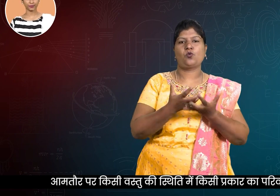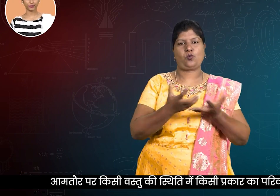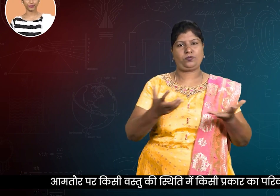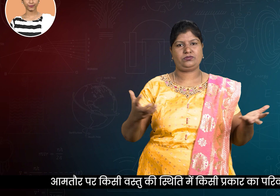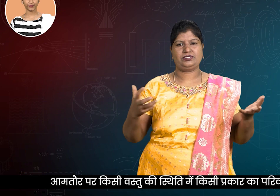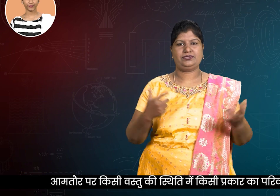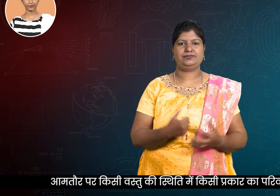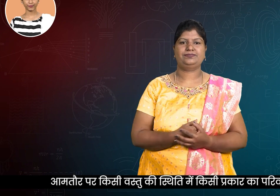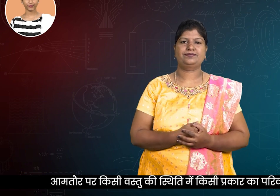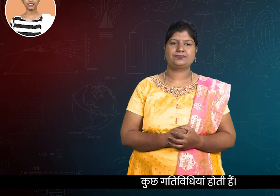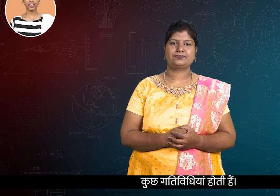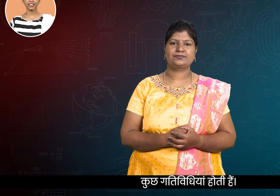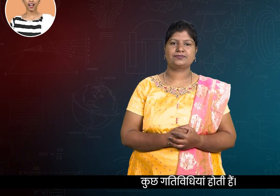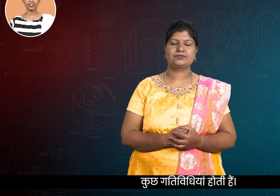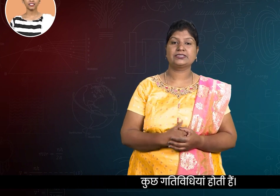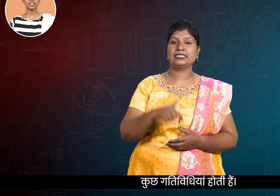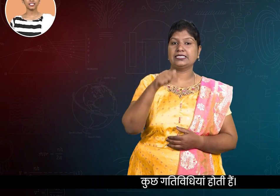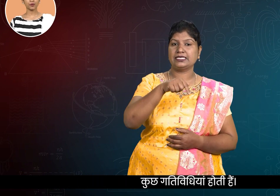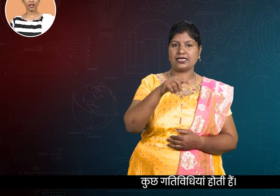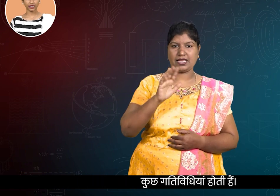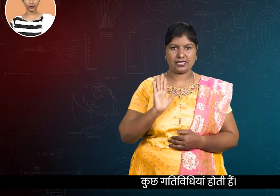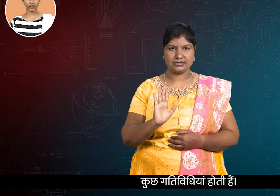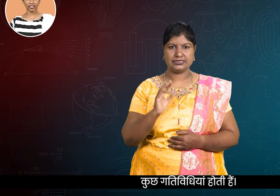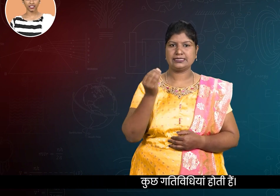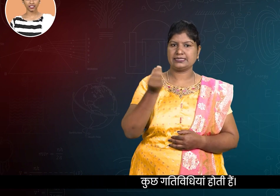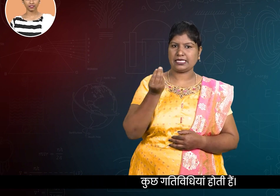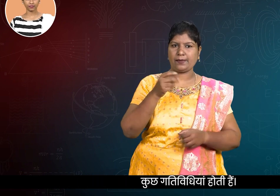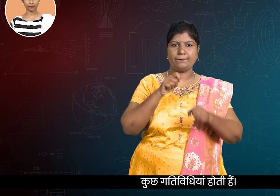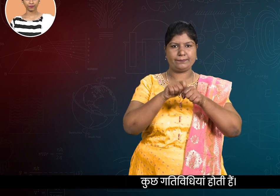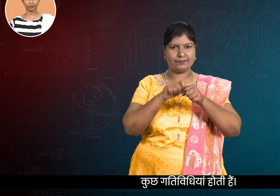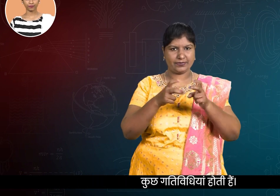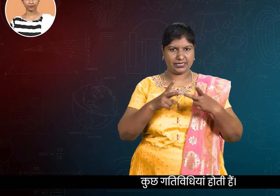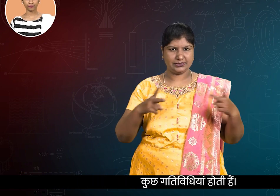है। कुछ गतिविधियां होती है।